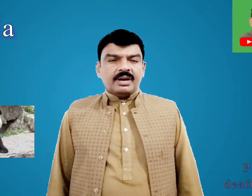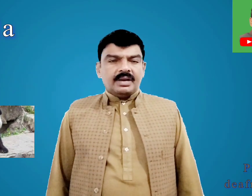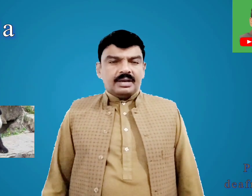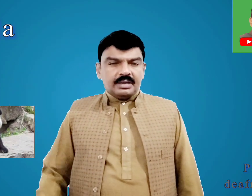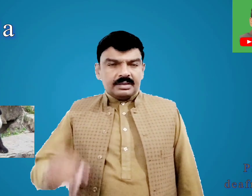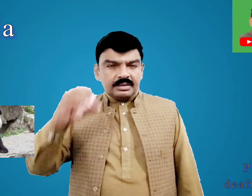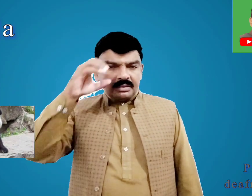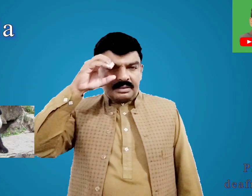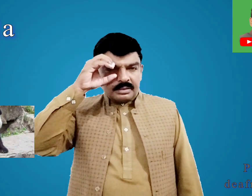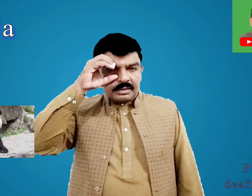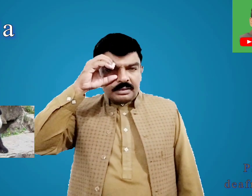पांडा